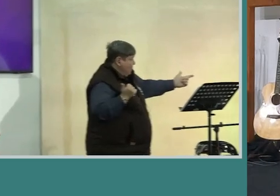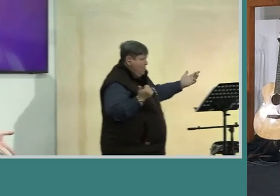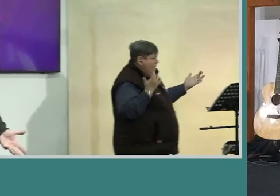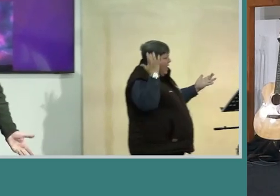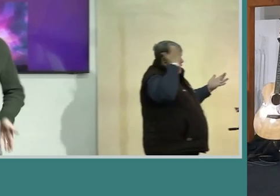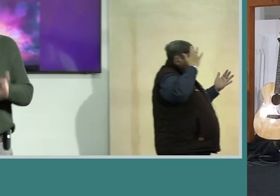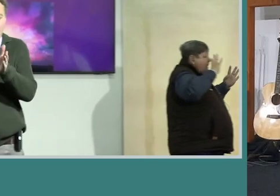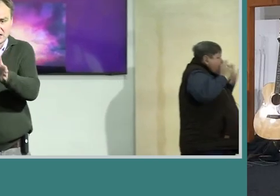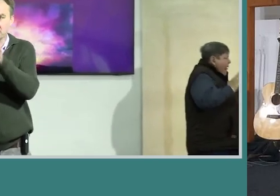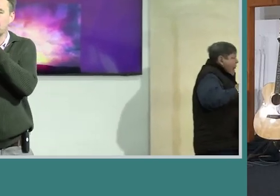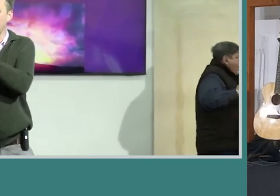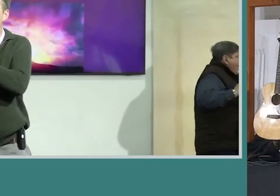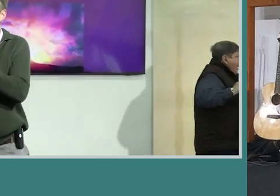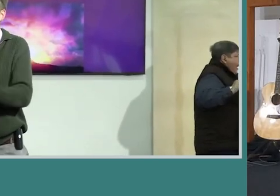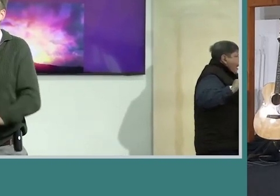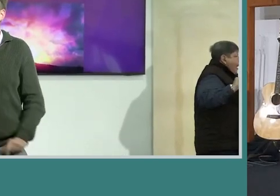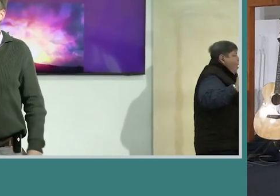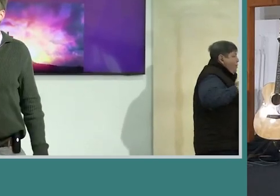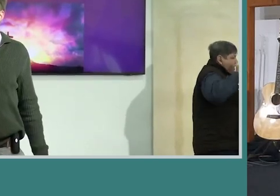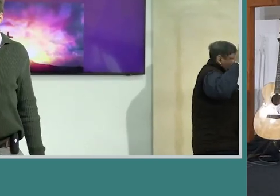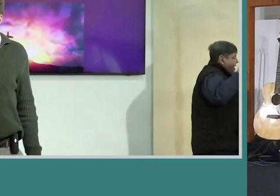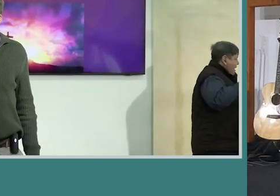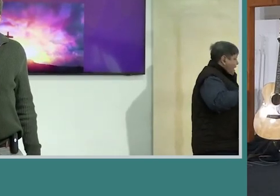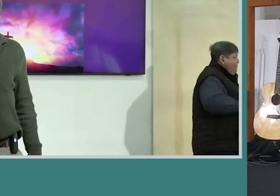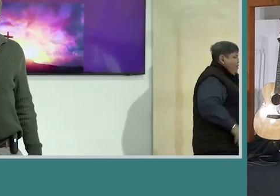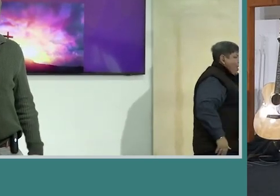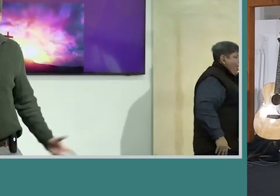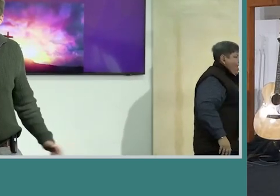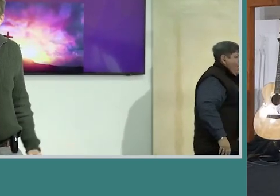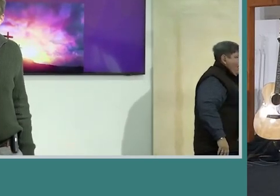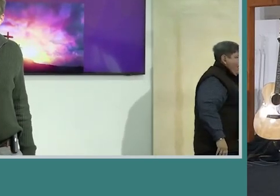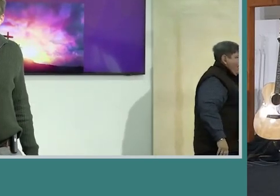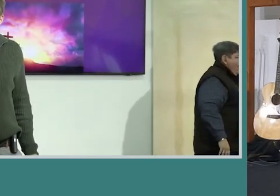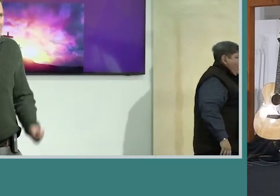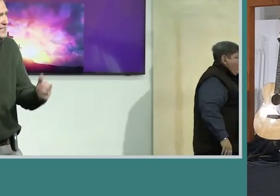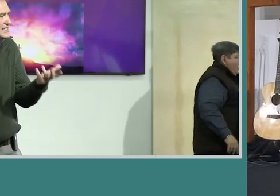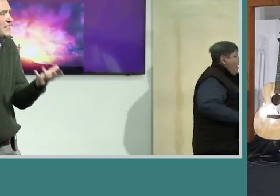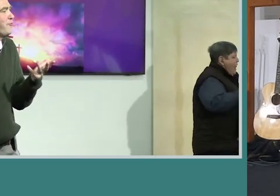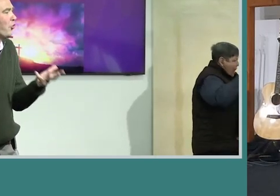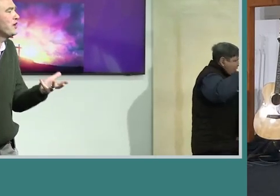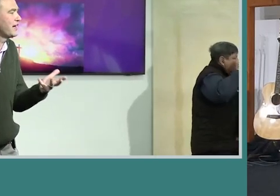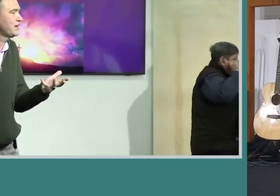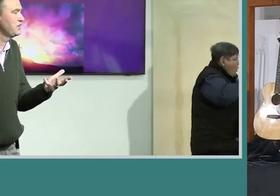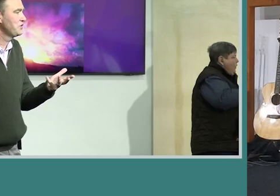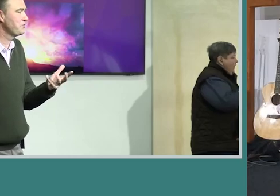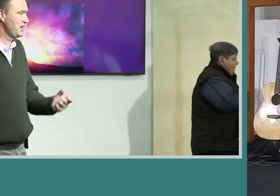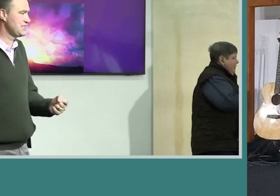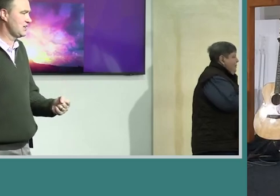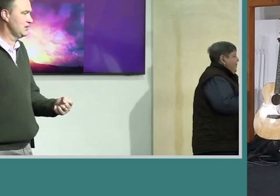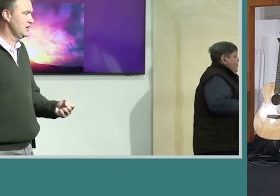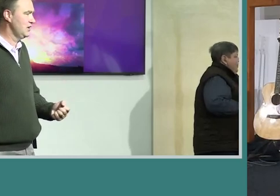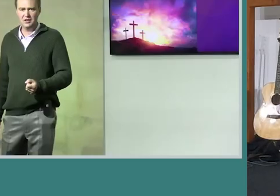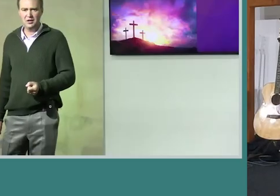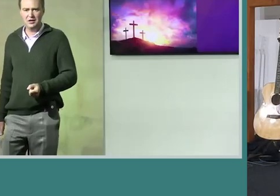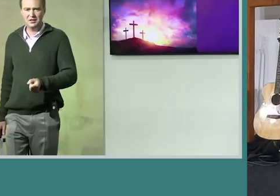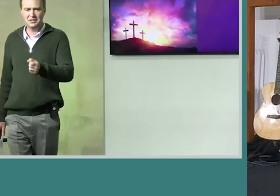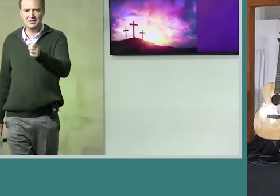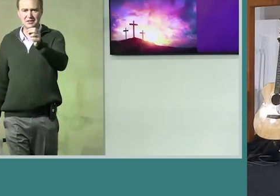trots te wees nie alles wat hulle is die heren vir hulle gemaakt het jylle het geweet ga les die heren uit die smie en dis die wonder van Israel